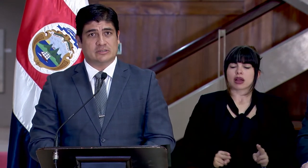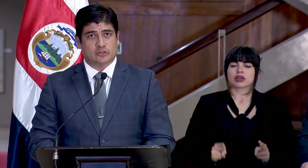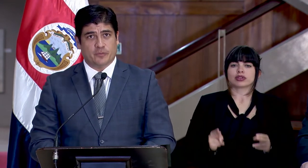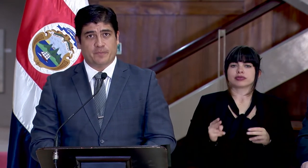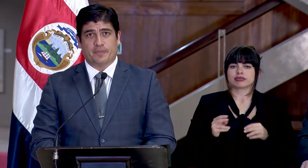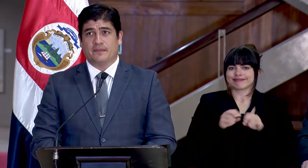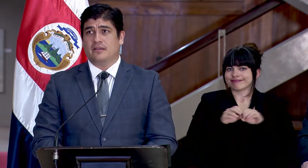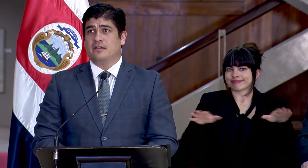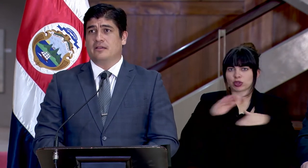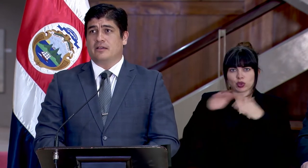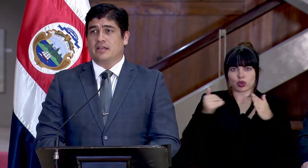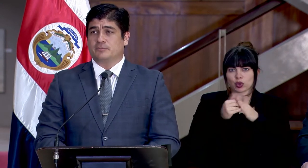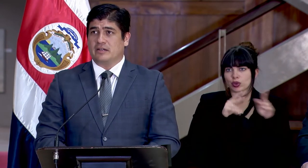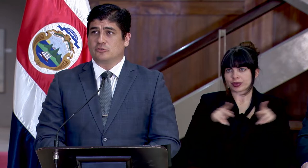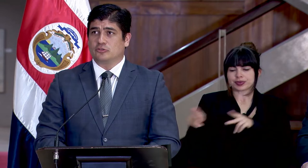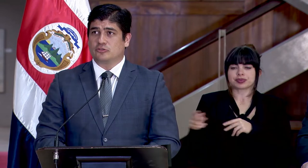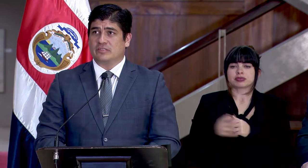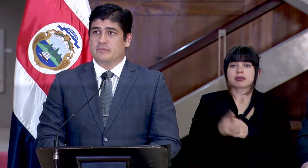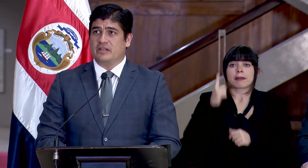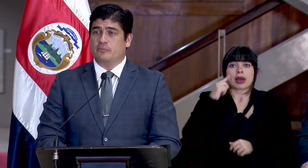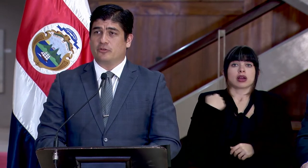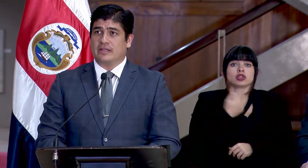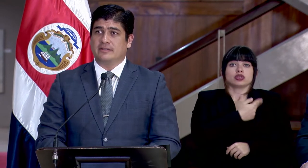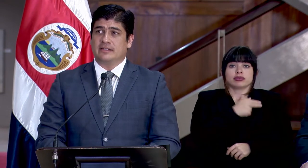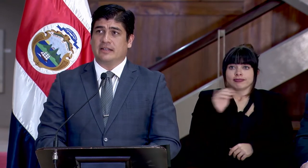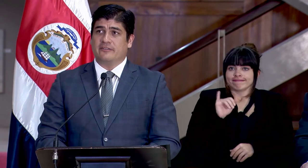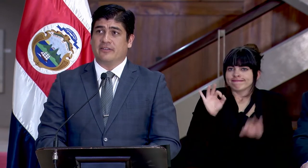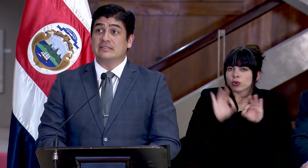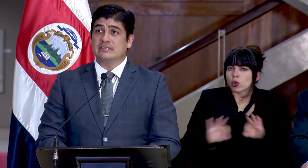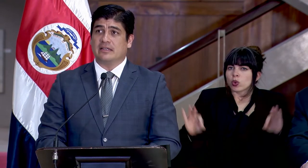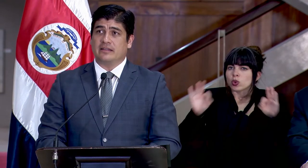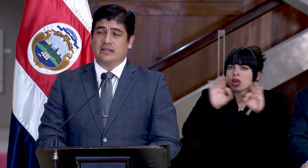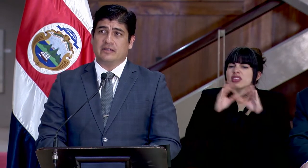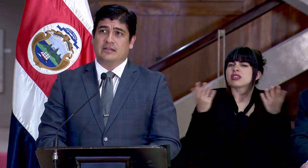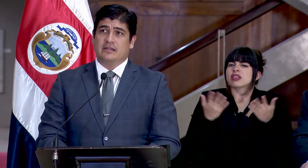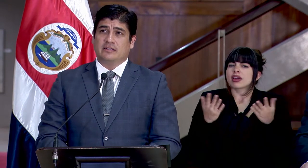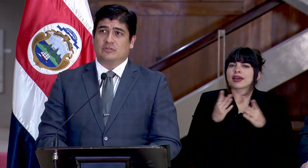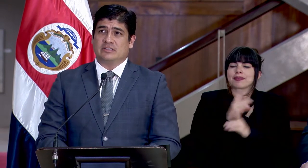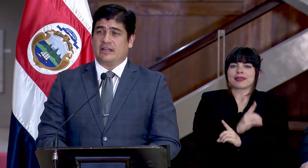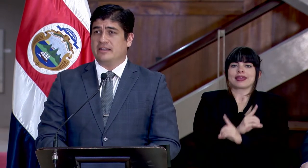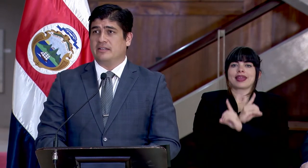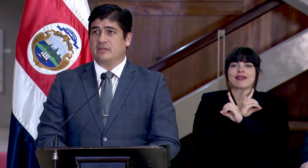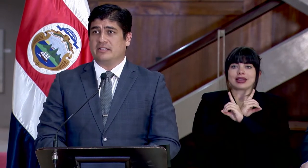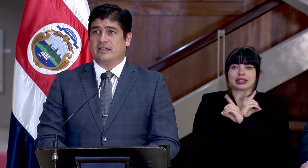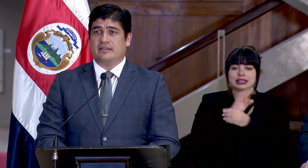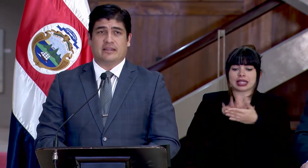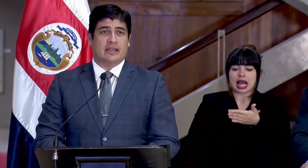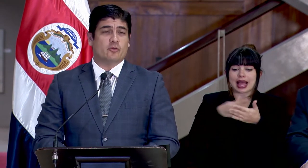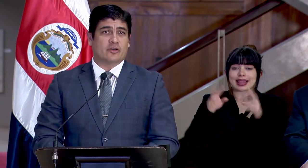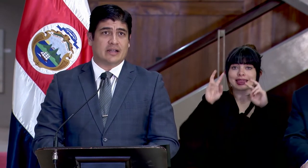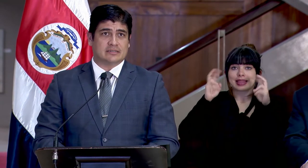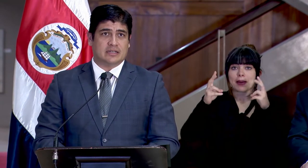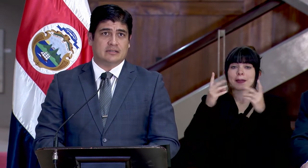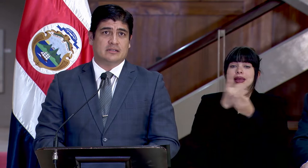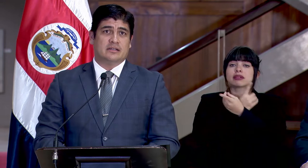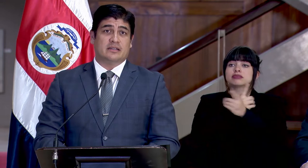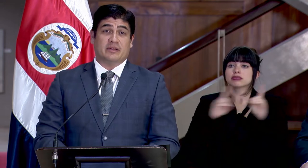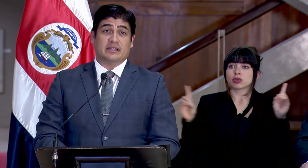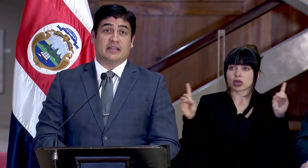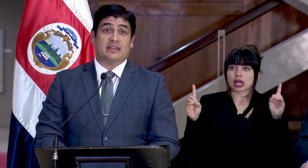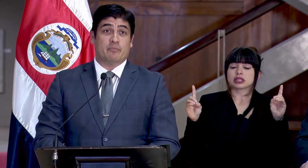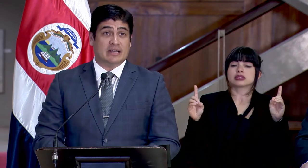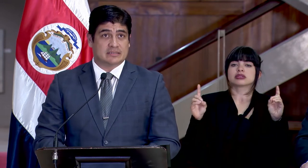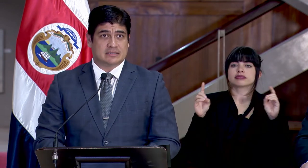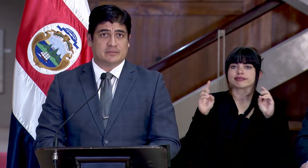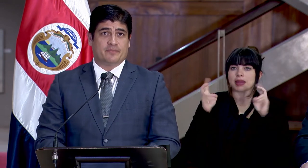su extensión. Es para nosotros también importante en la defensa de nuestra agenda en materia de democracia y